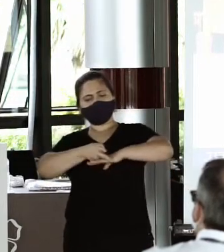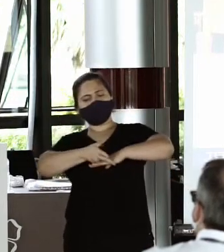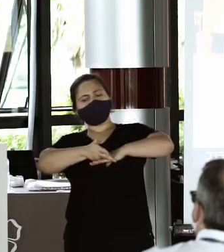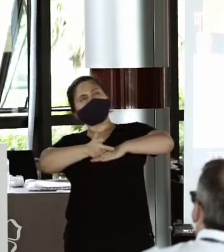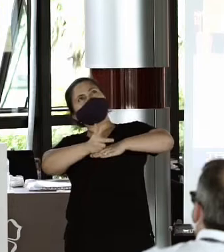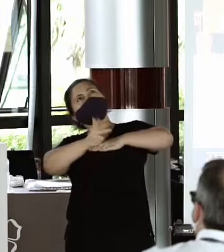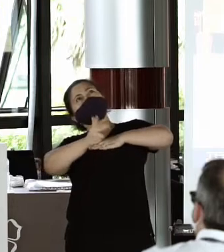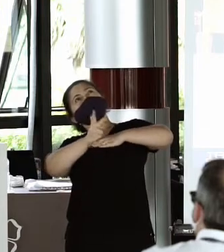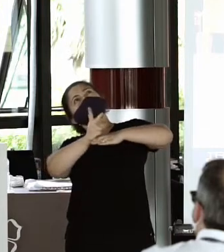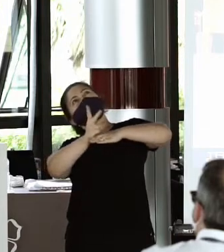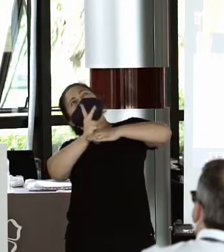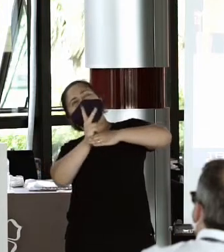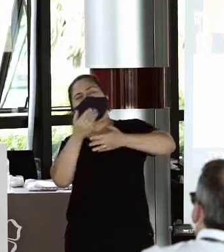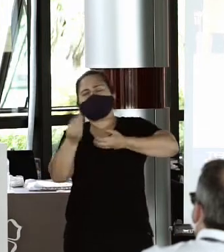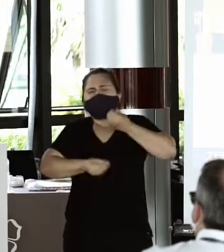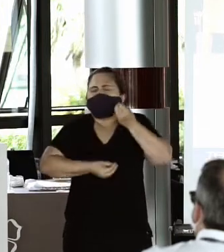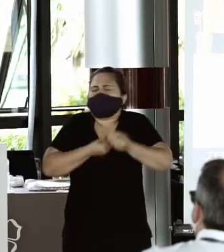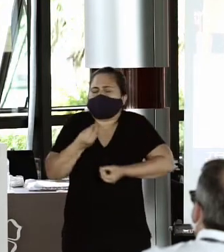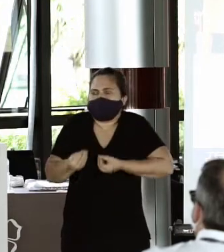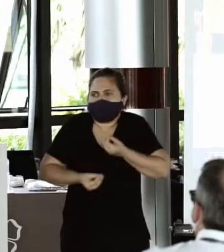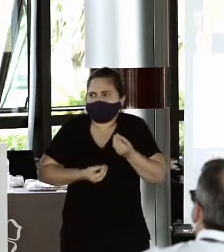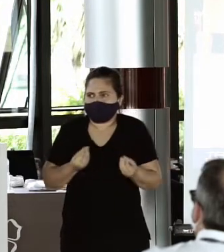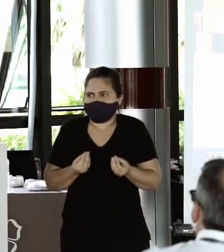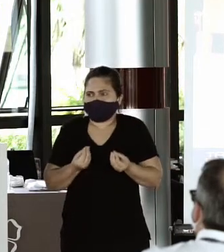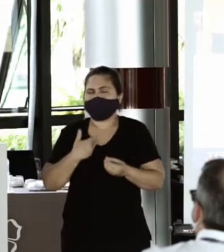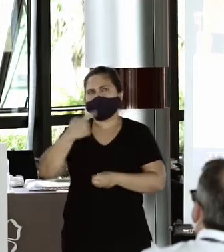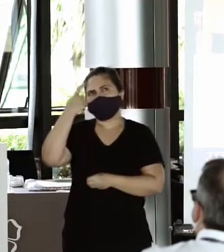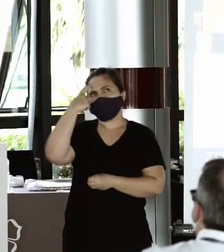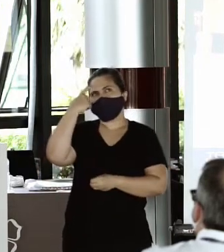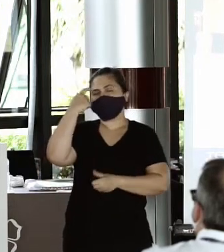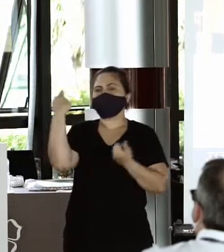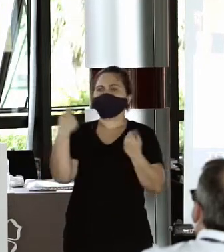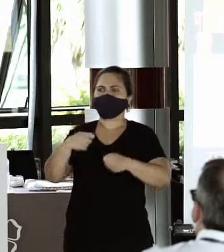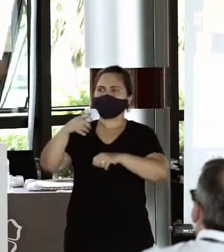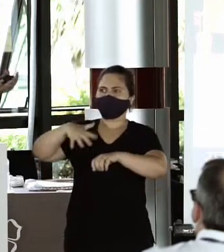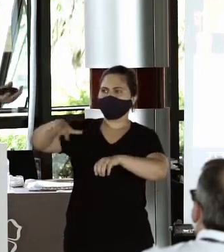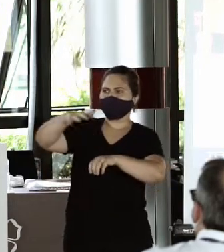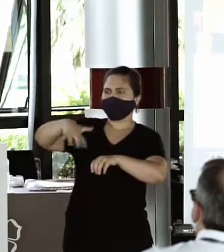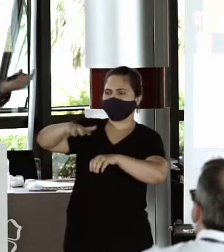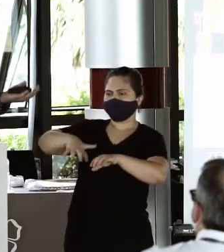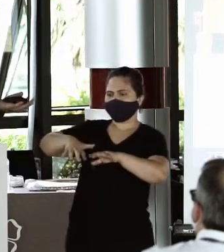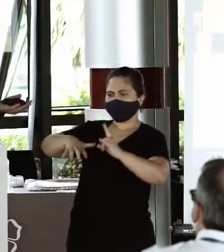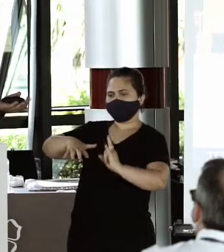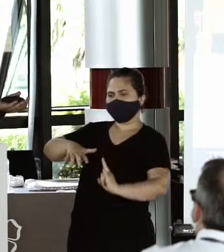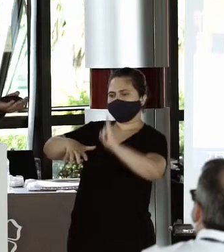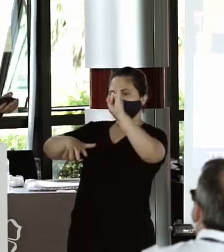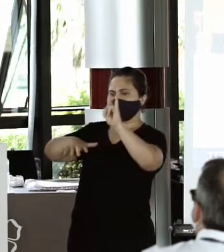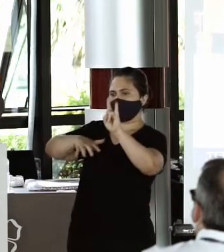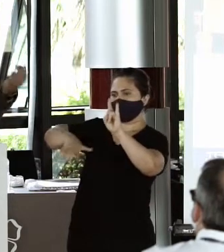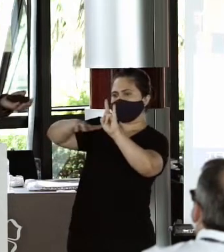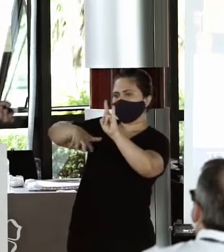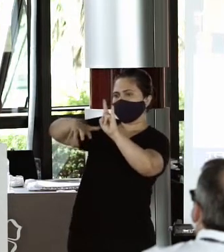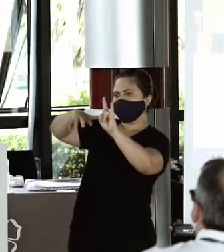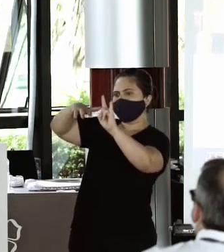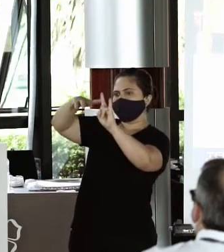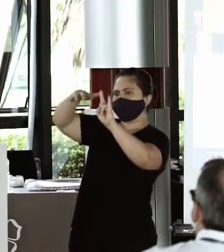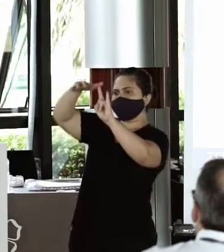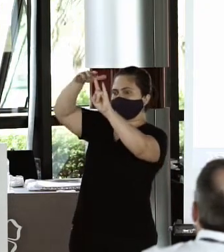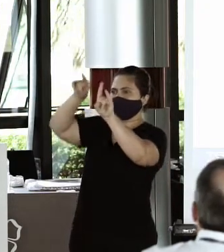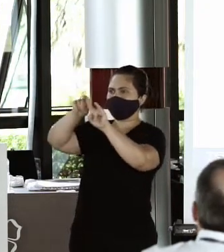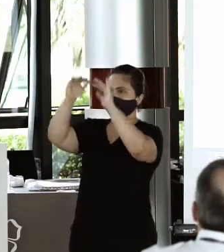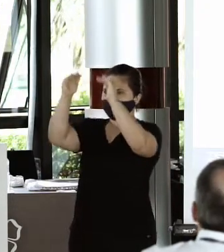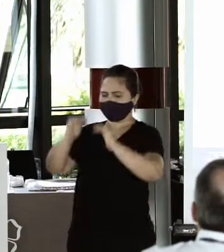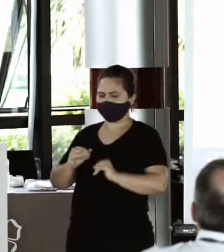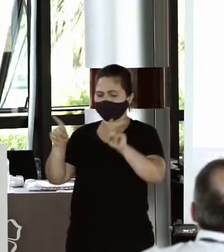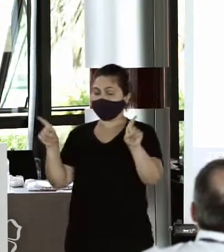embaixo, de um edifício de 81 andares? Aí a gente precisa de um drone, com certeza. Não só para os de 81 andares, mas para os mais baixos